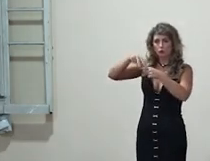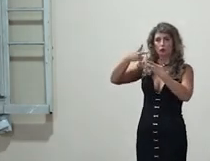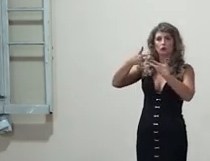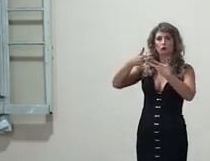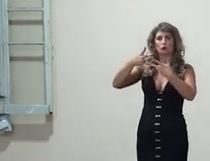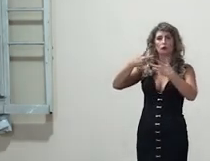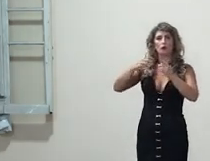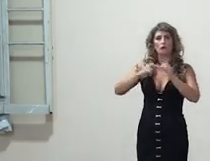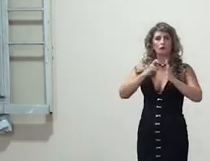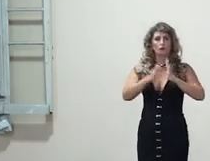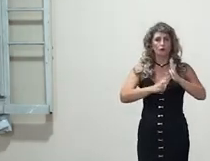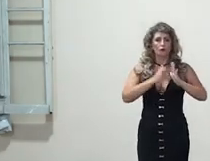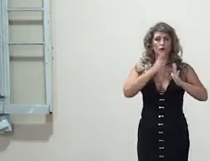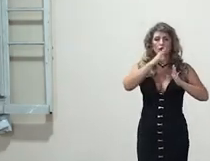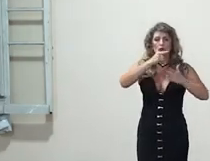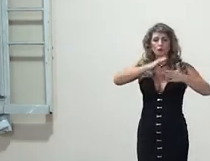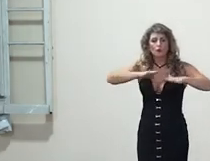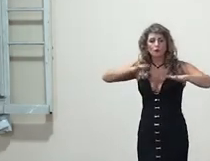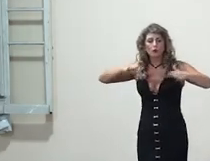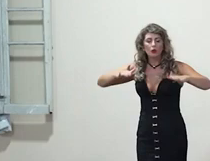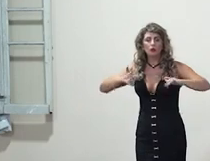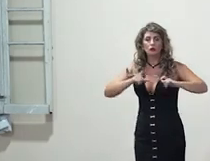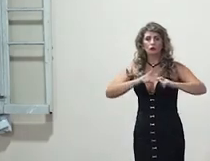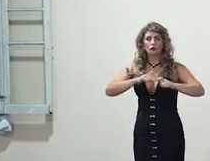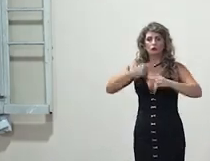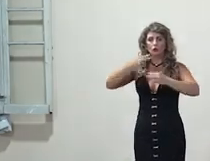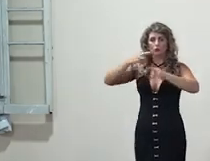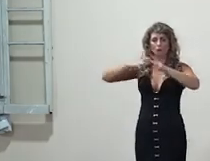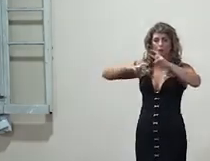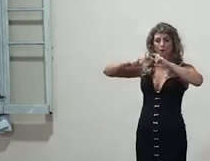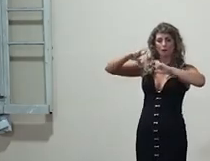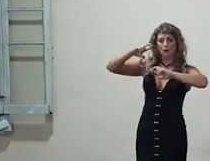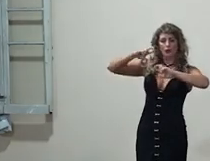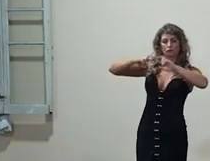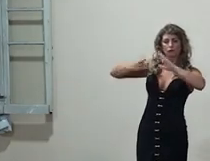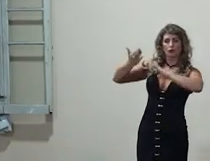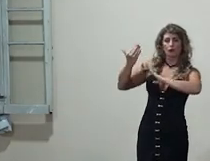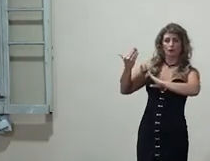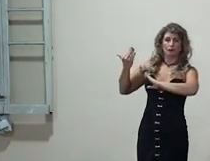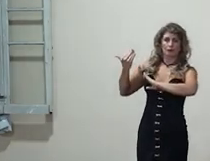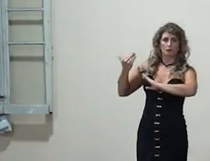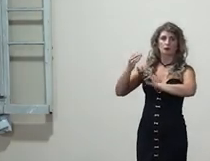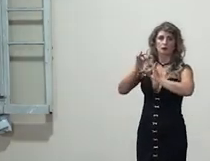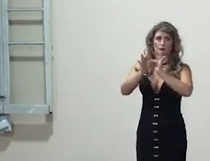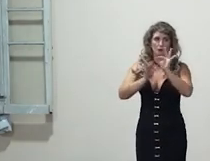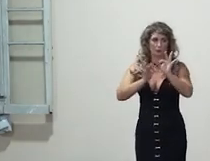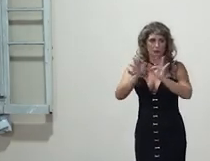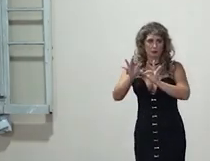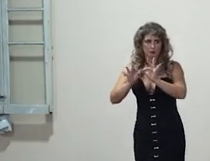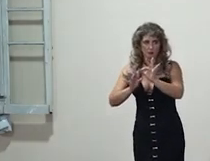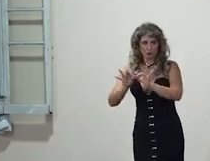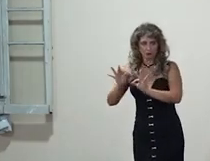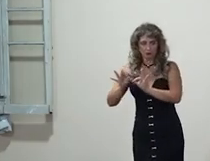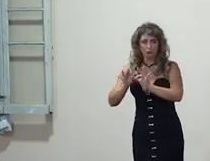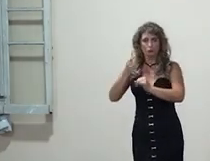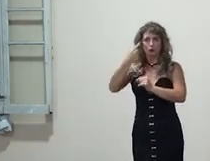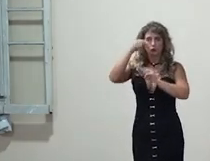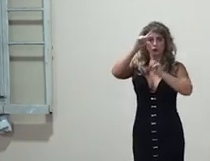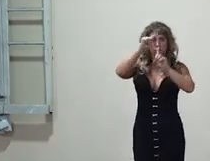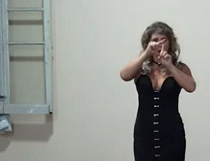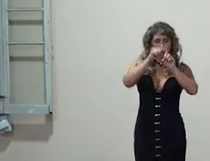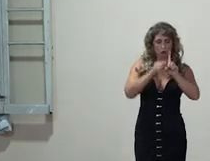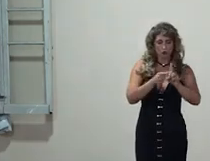Mar, havia toda uma prévia de preparação e um tipo